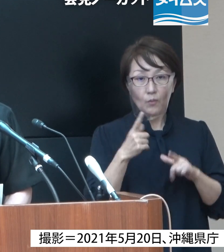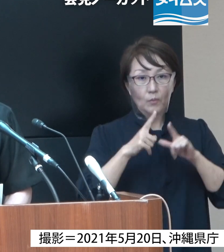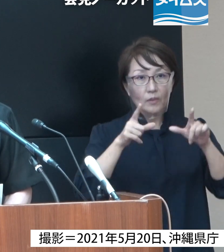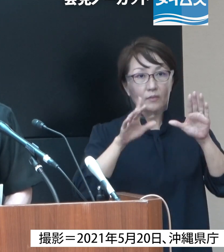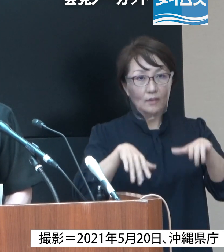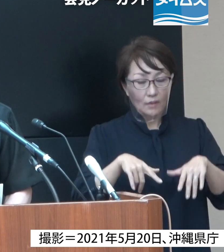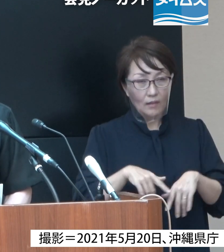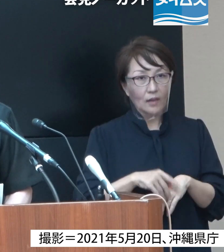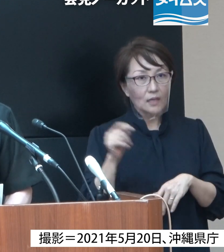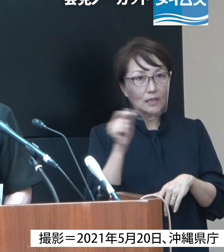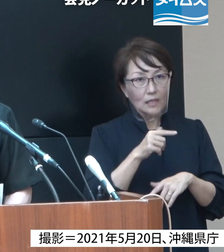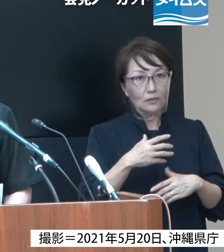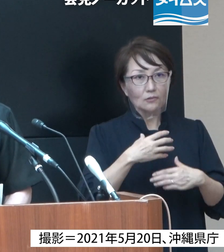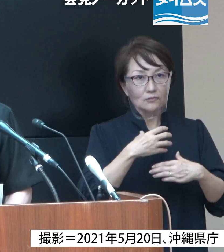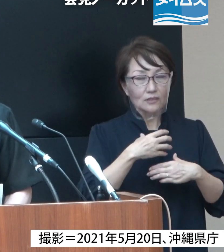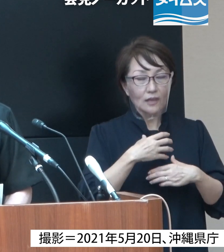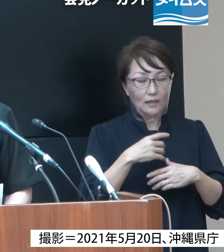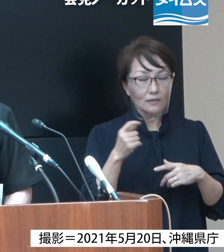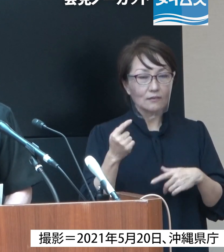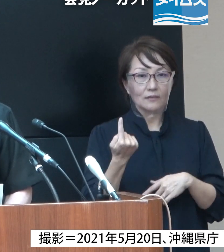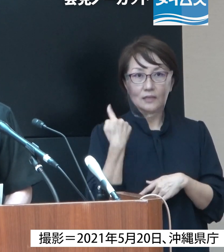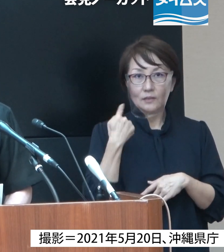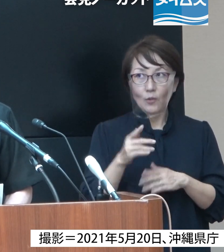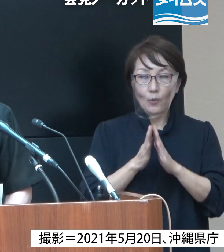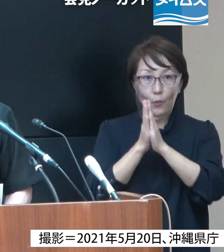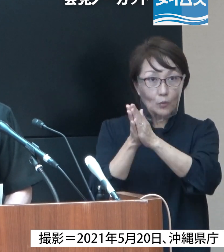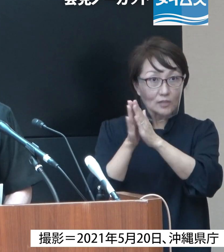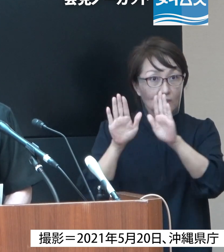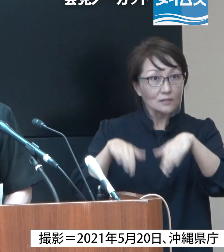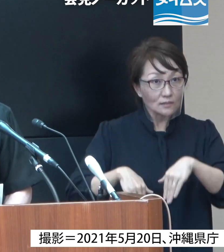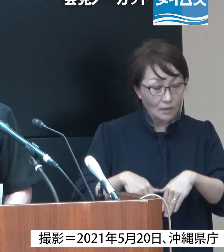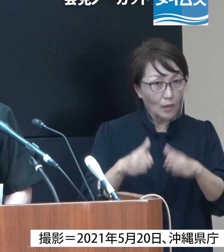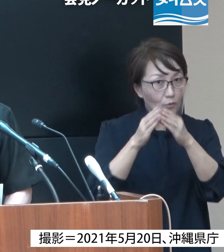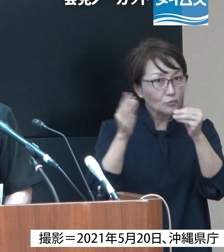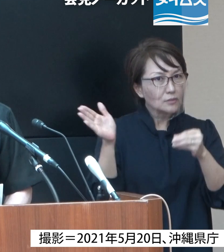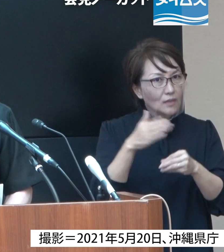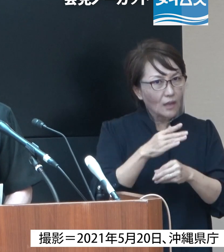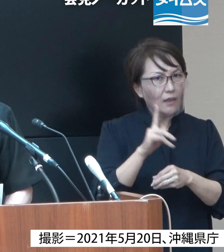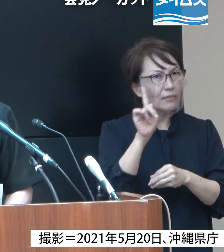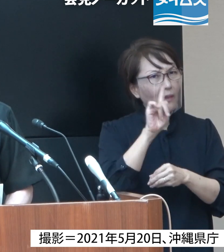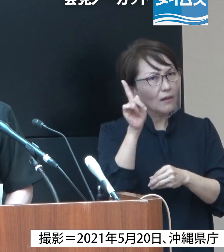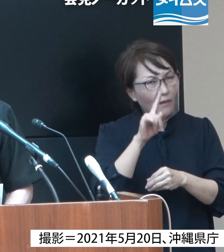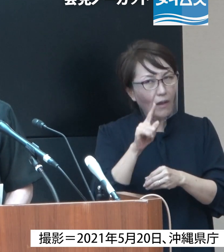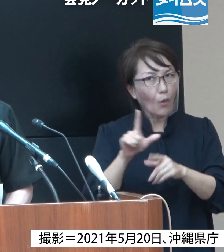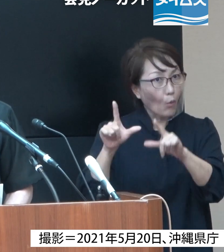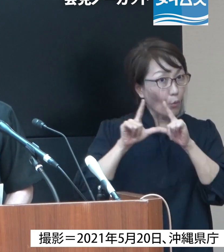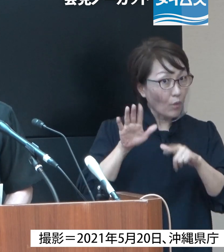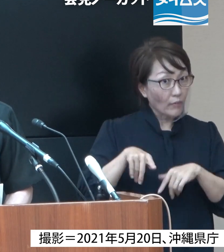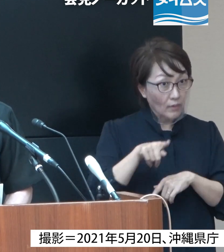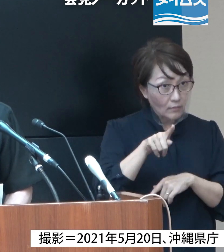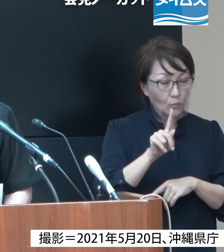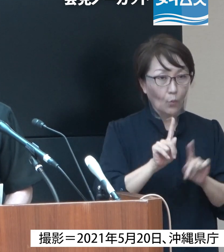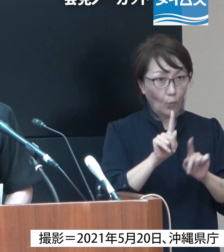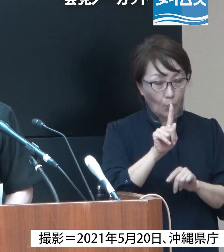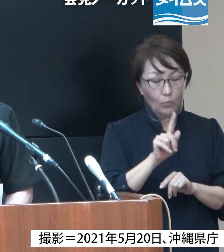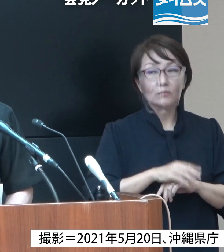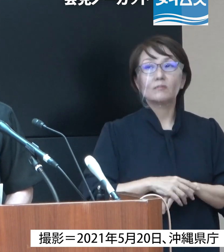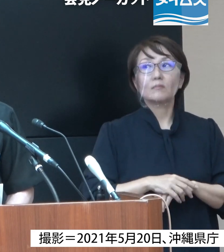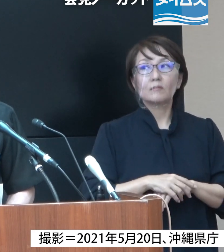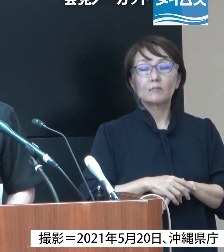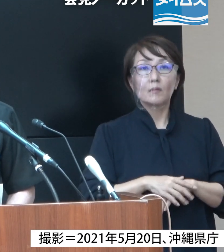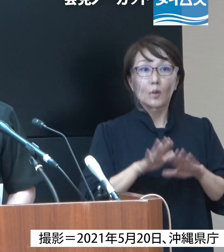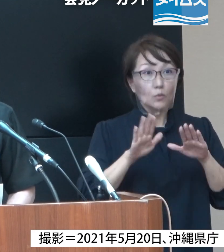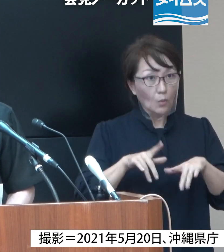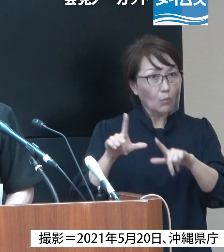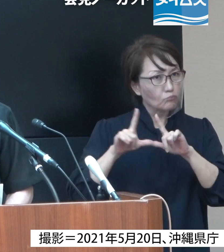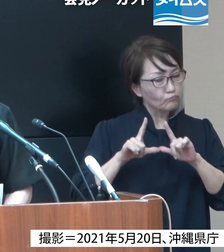言について、国から何かしら検討状況について報告はありますでしょうか。 今日の段階では特